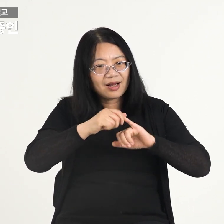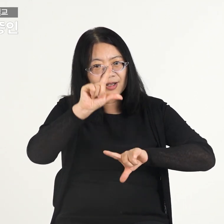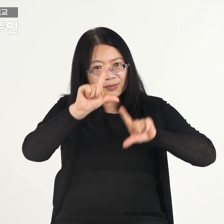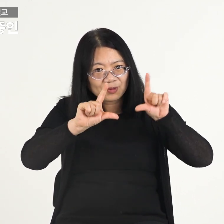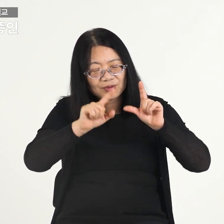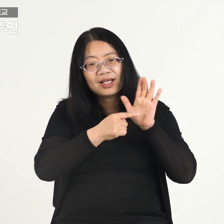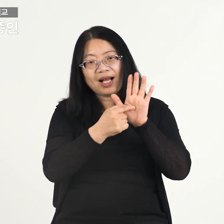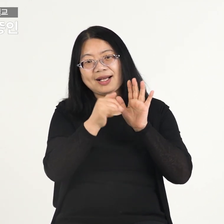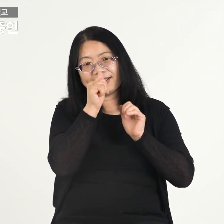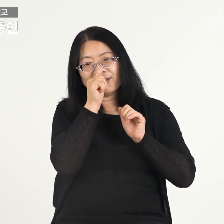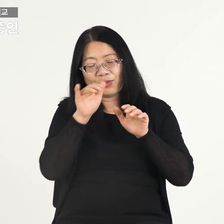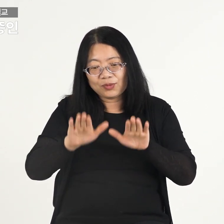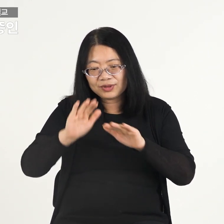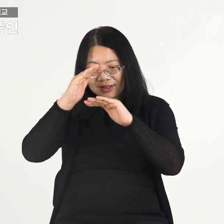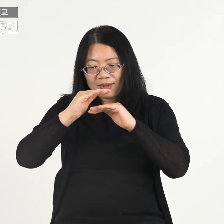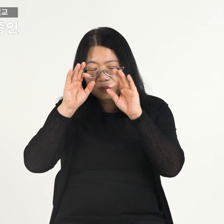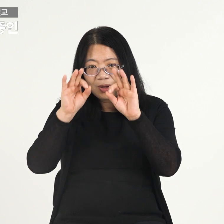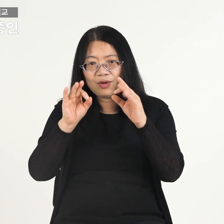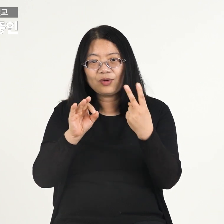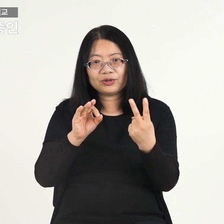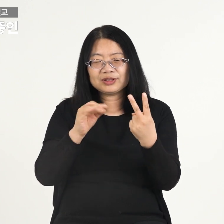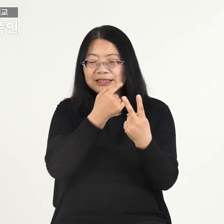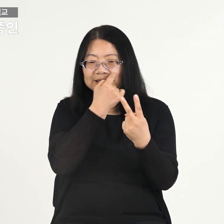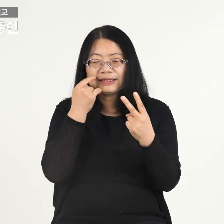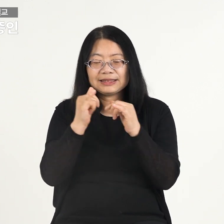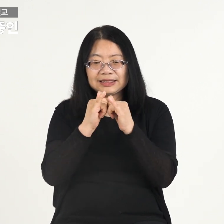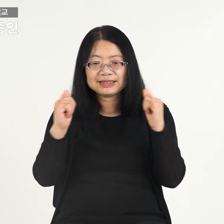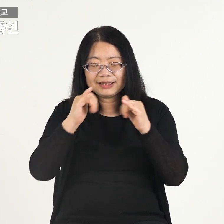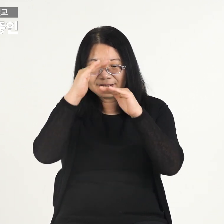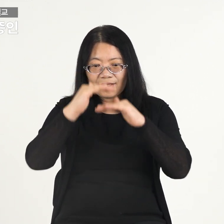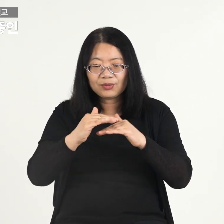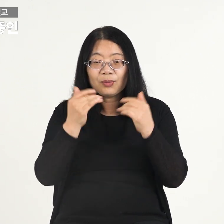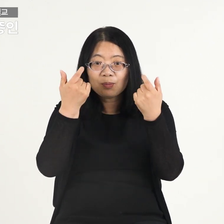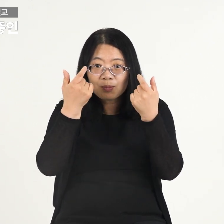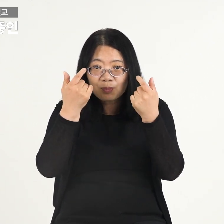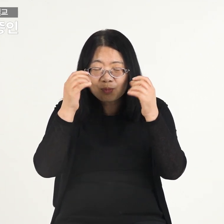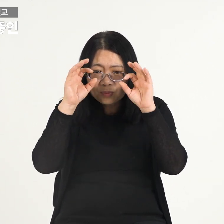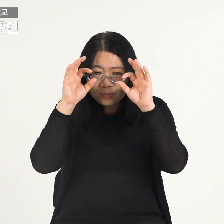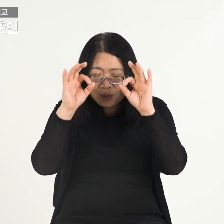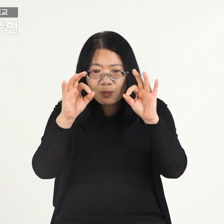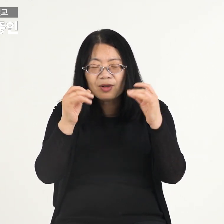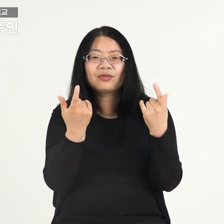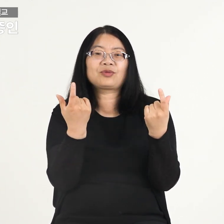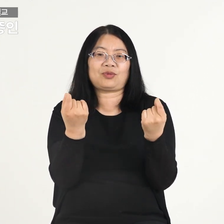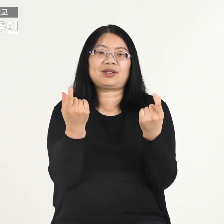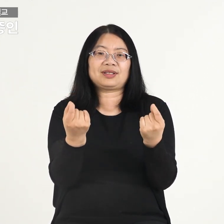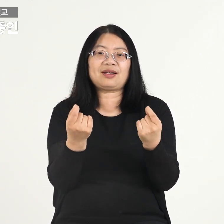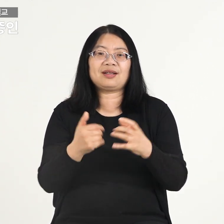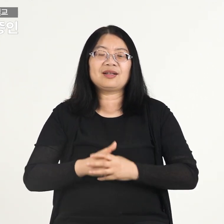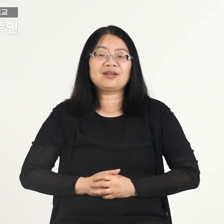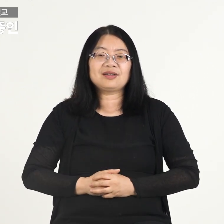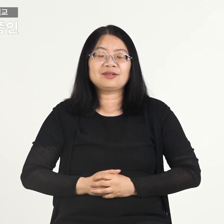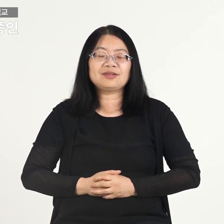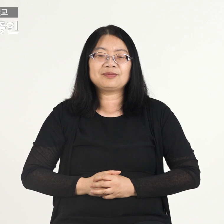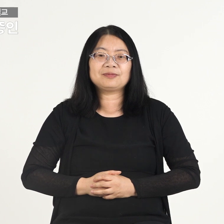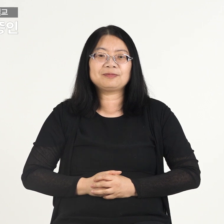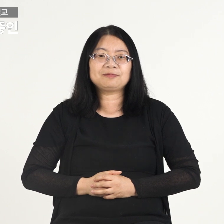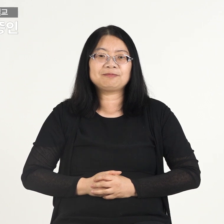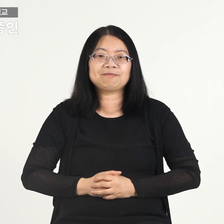이 내용도 두 증인이라는 내용도 같은 원리를 말하고 있습니다.